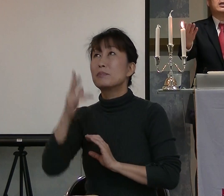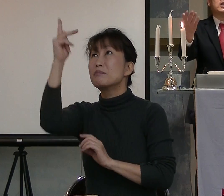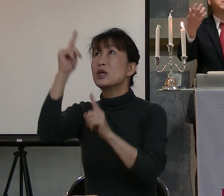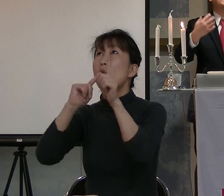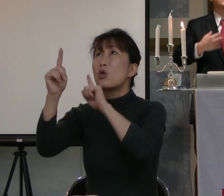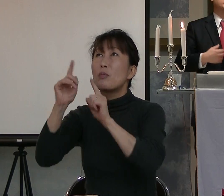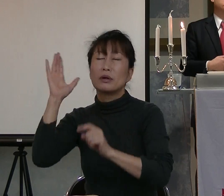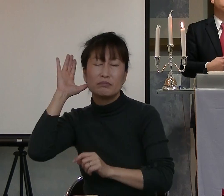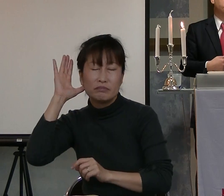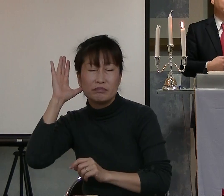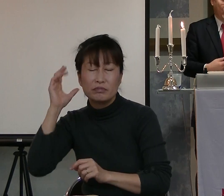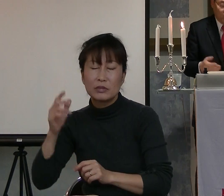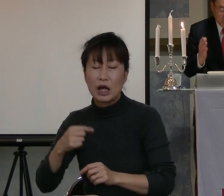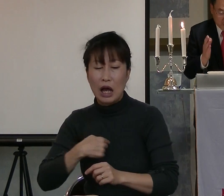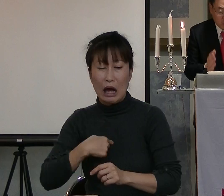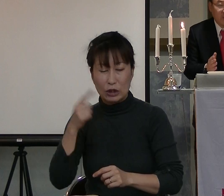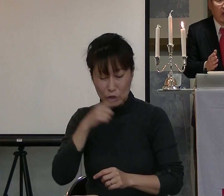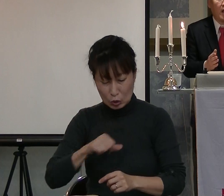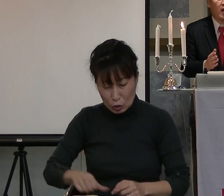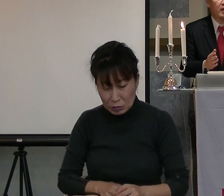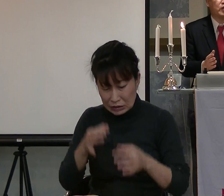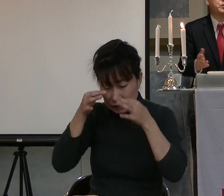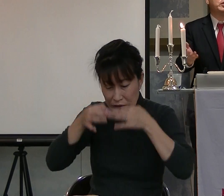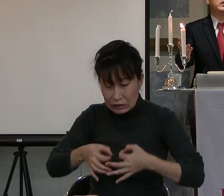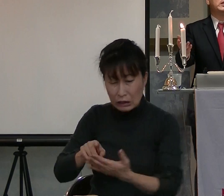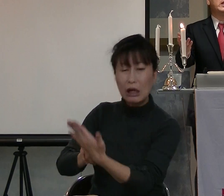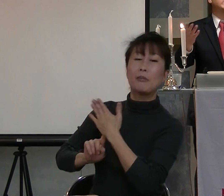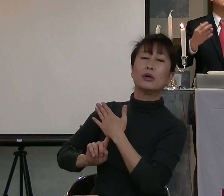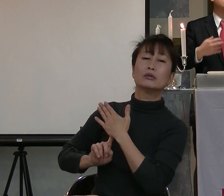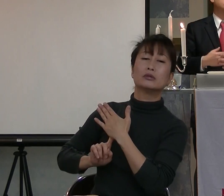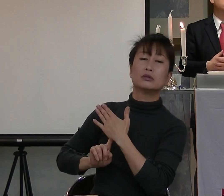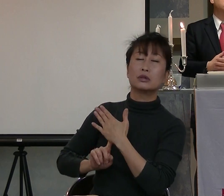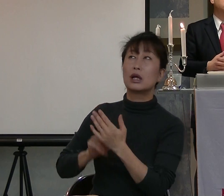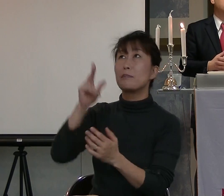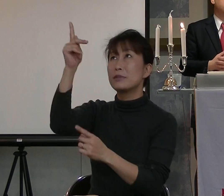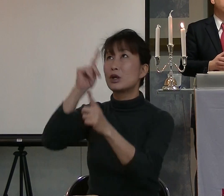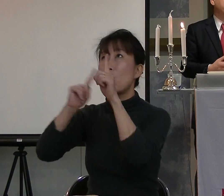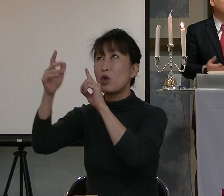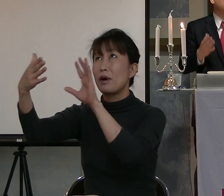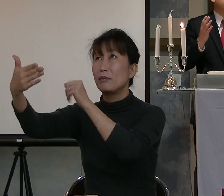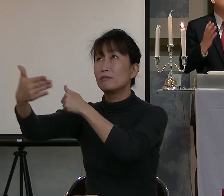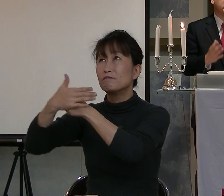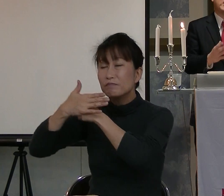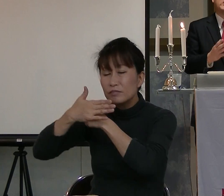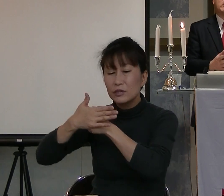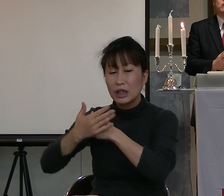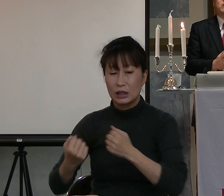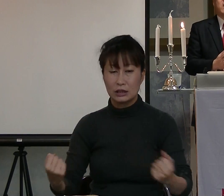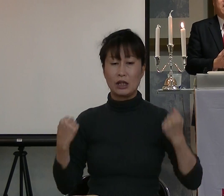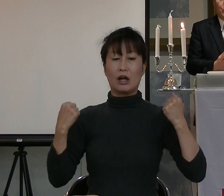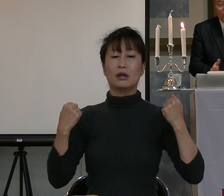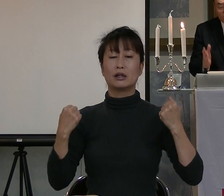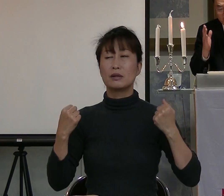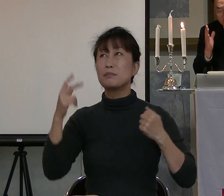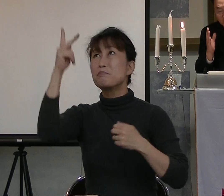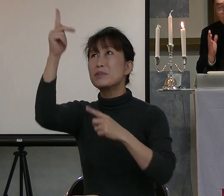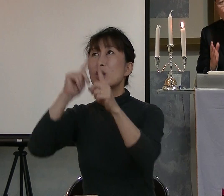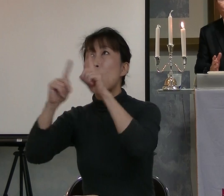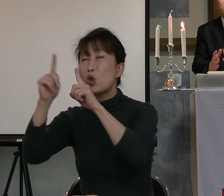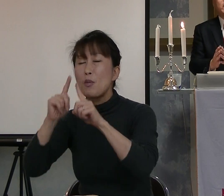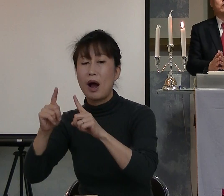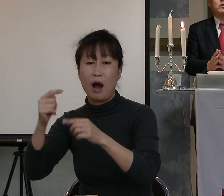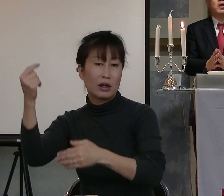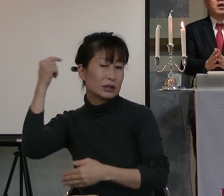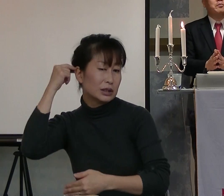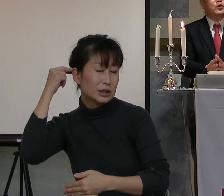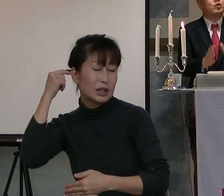が示される、御言葉によって自分自身が生かされる。御言葉は力がある。御言葉には